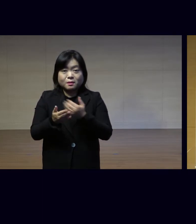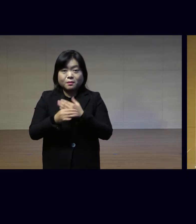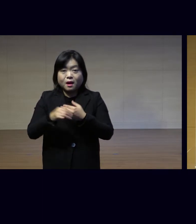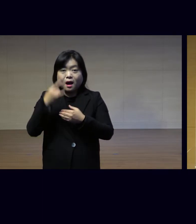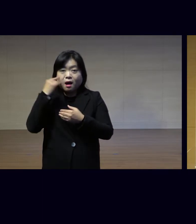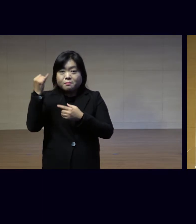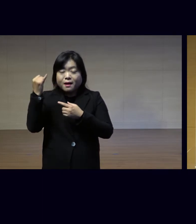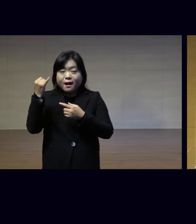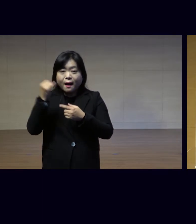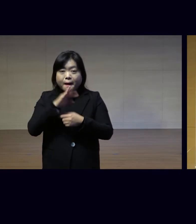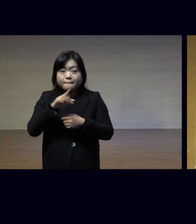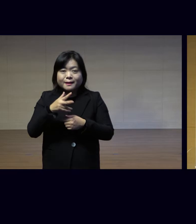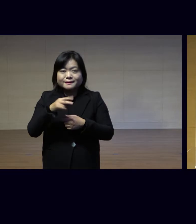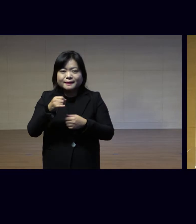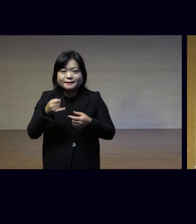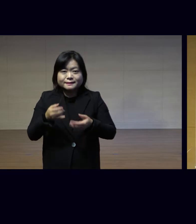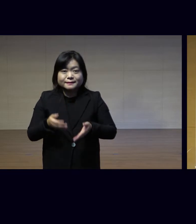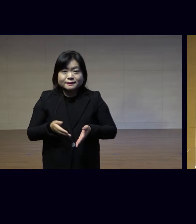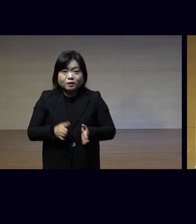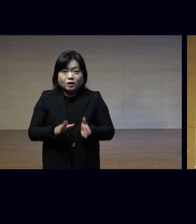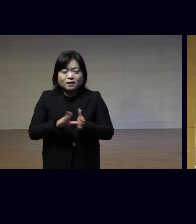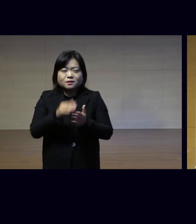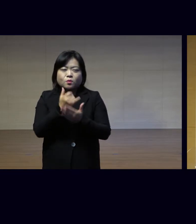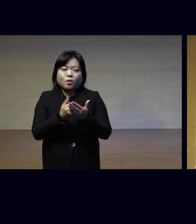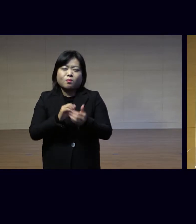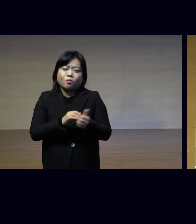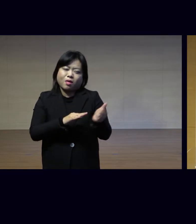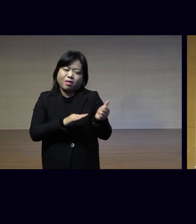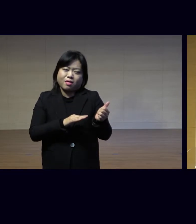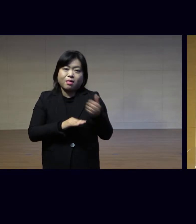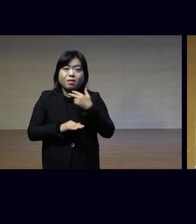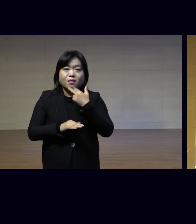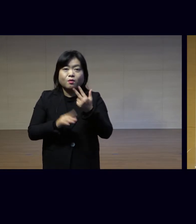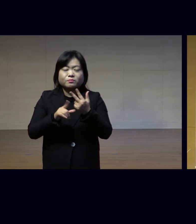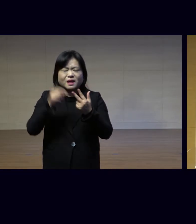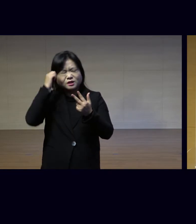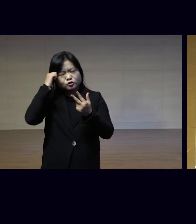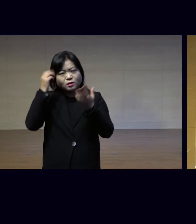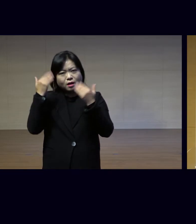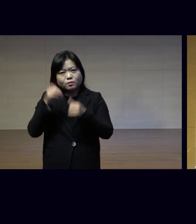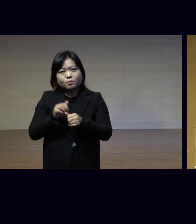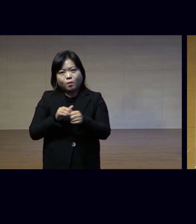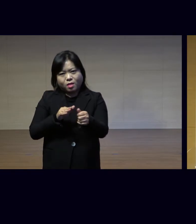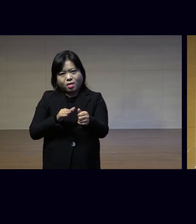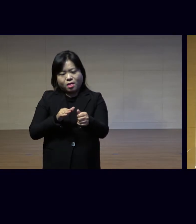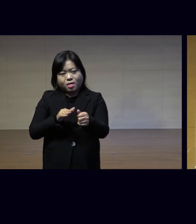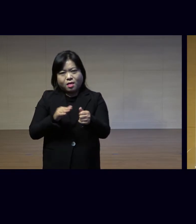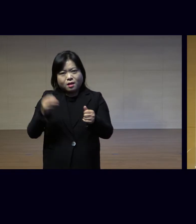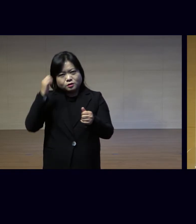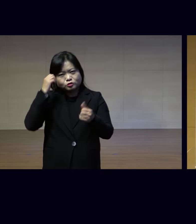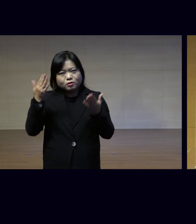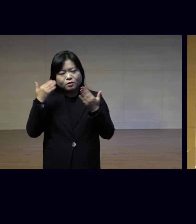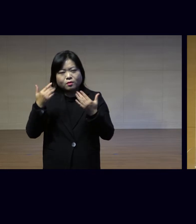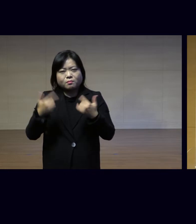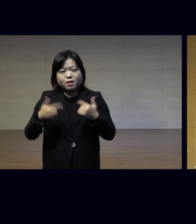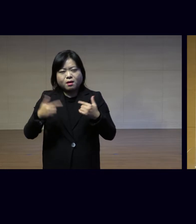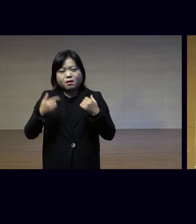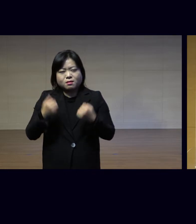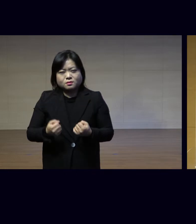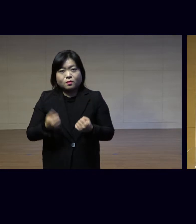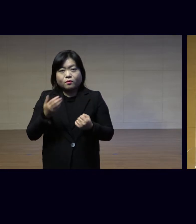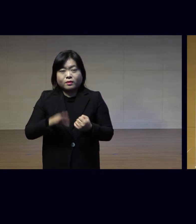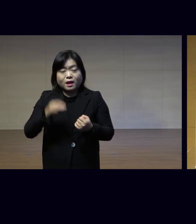얘가 태어나자마자 유모한테 보냈고 7살 때 기숙학교를 보냅니다. 기숙학교에서 몇 년 있었는데 사실은